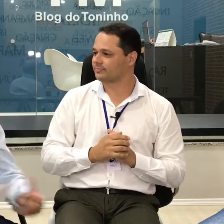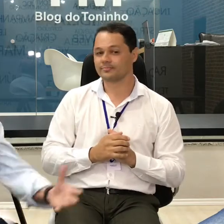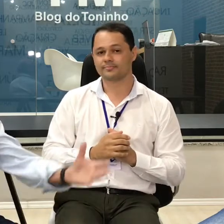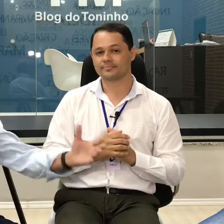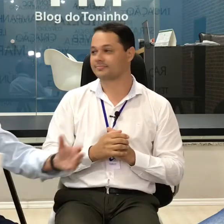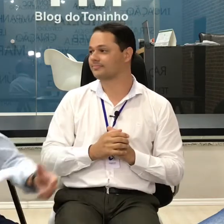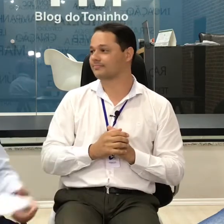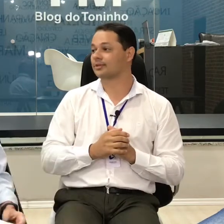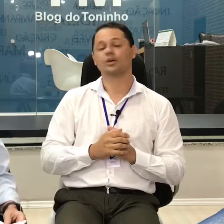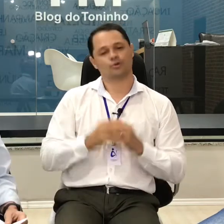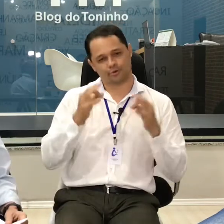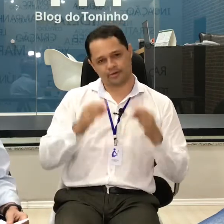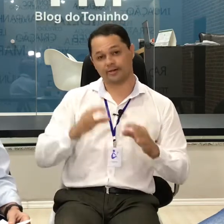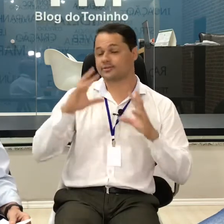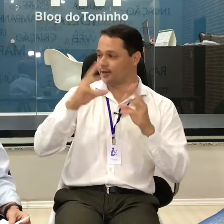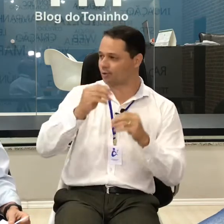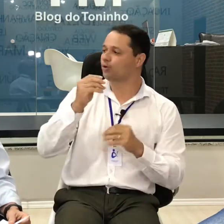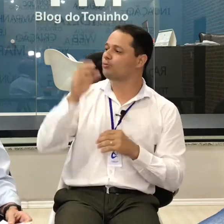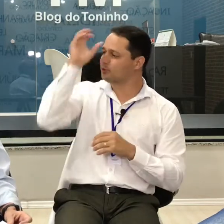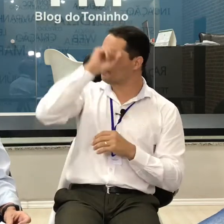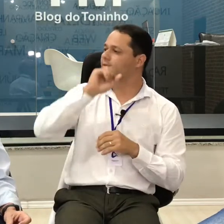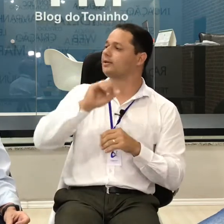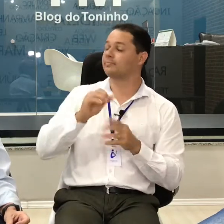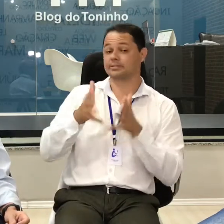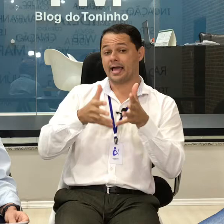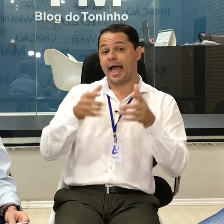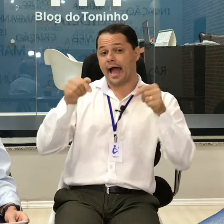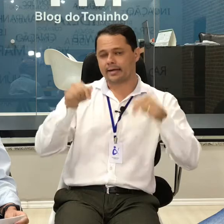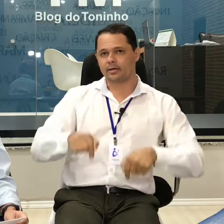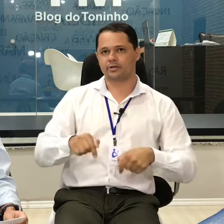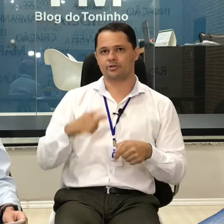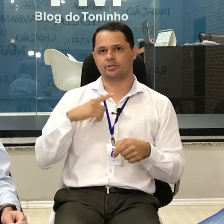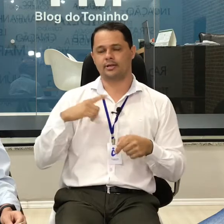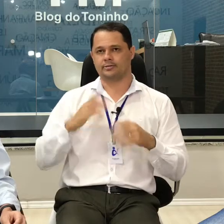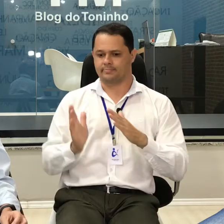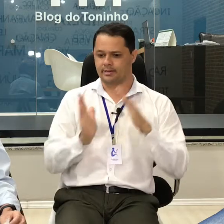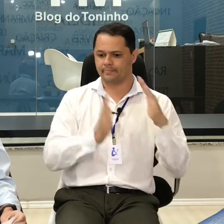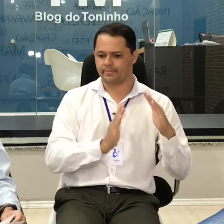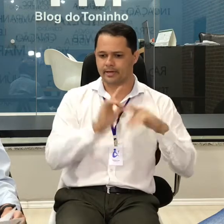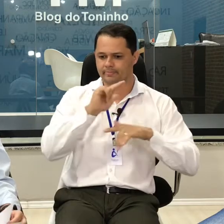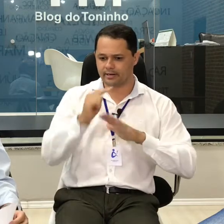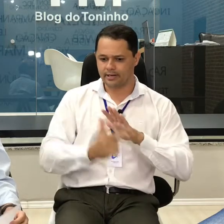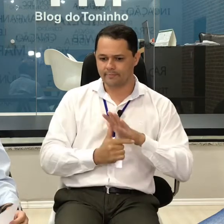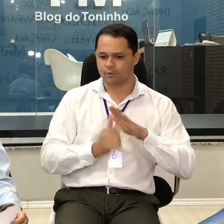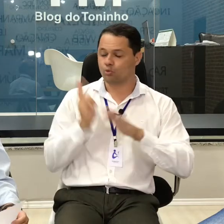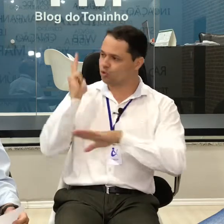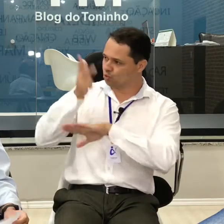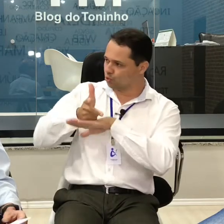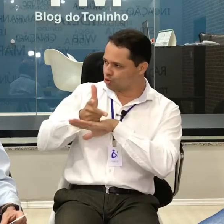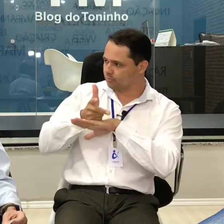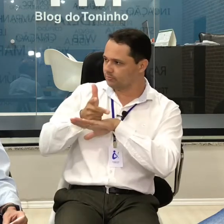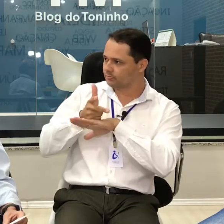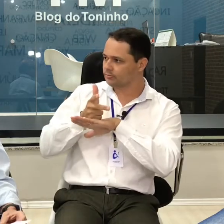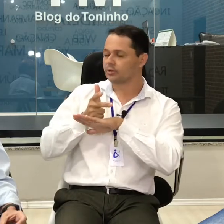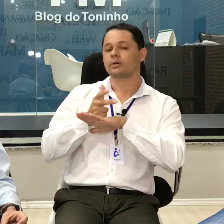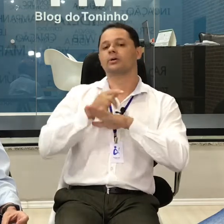mundo aprender, né? O certo seria todo mundo aprender Libras. Aqui a gente tem também, na livraria, o Estúdio